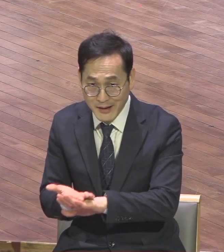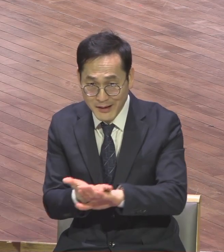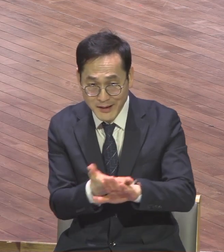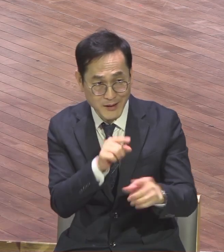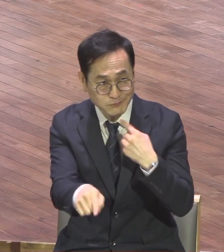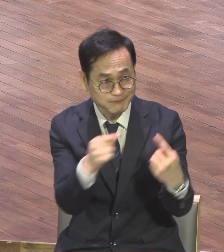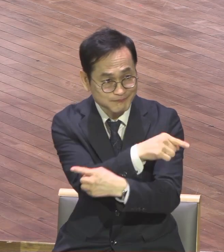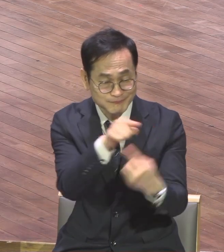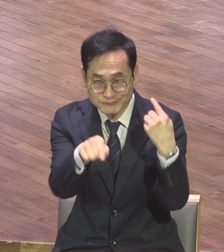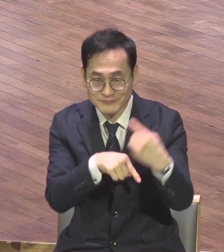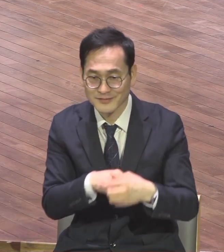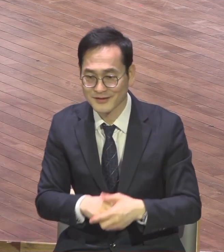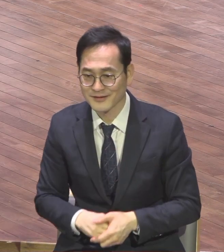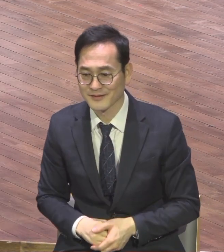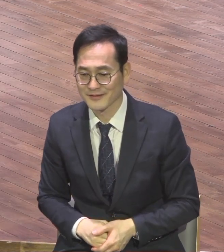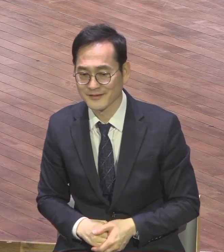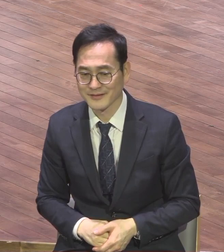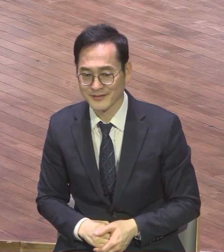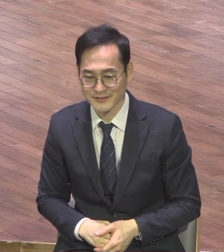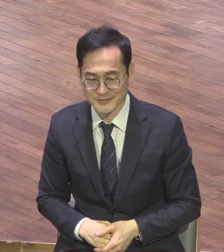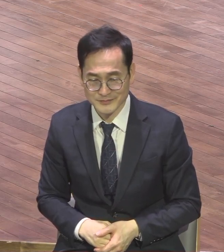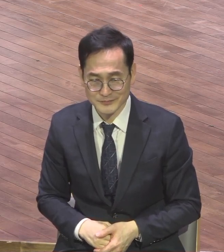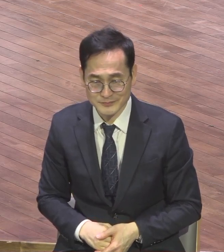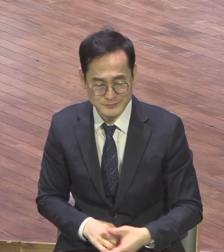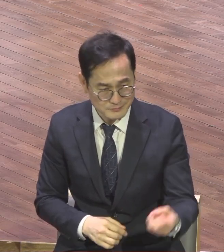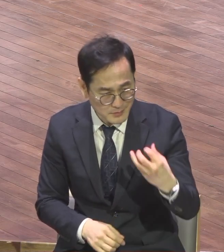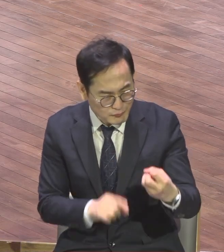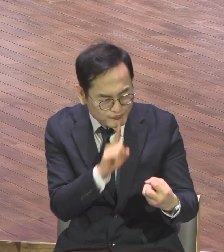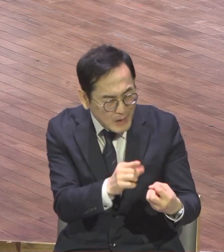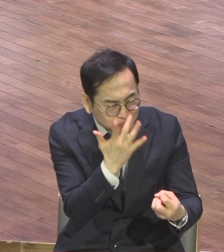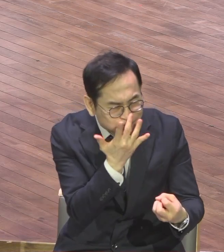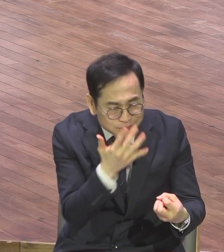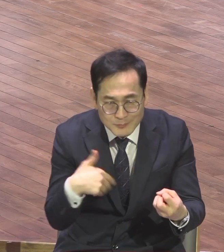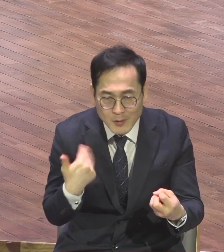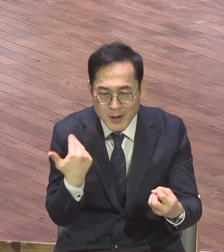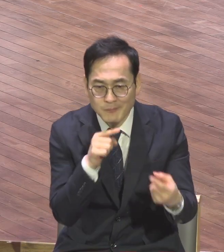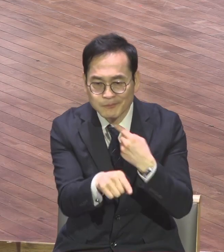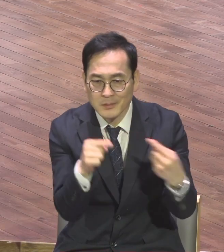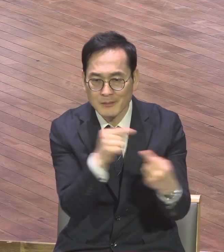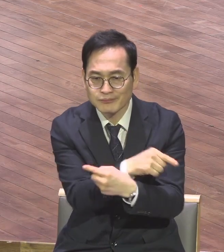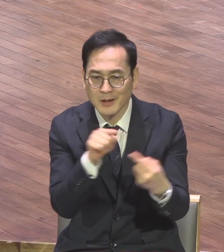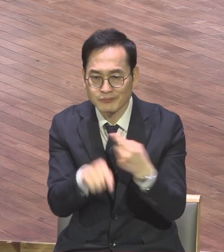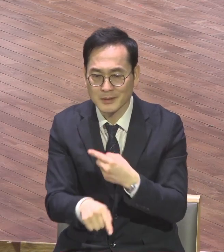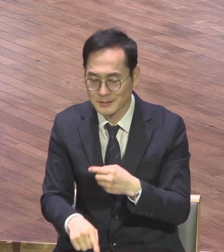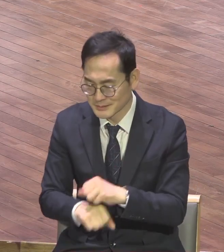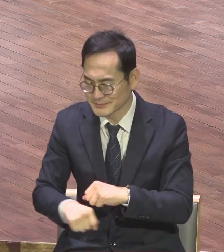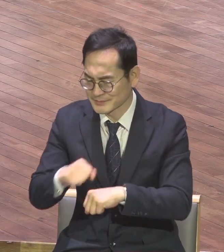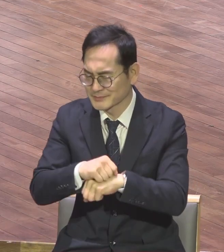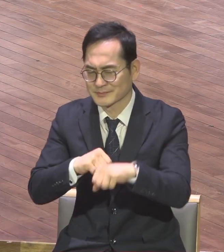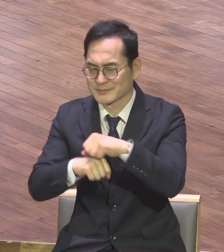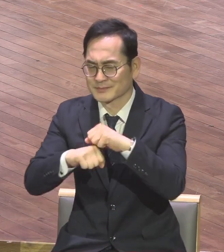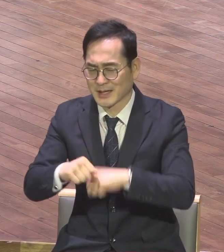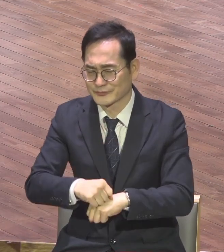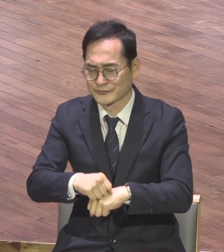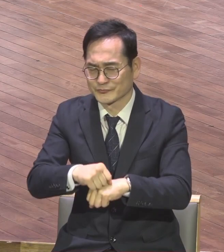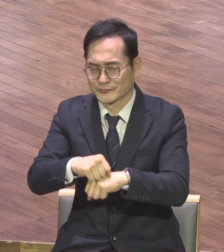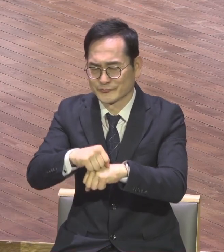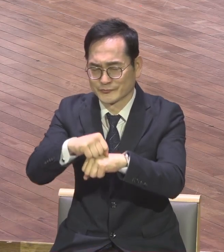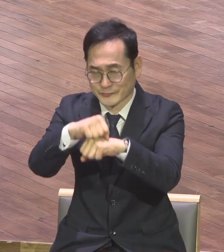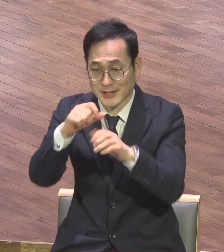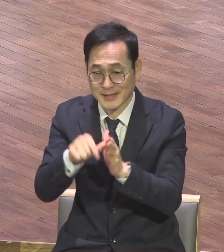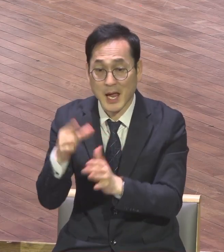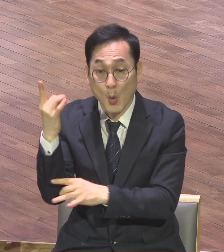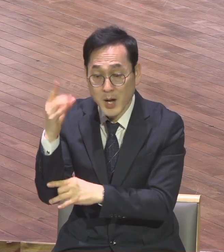그 방법이 뭐냐? 언어가 하나였어요. 그때는 바벨탑을 쌓을 때까지는 인류의